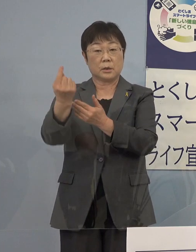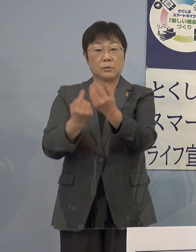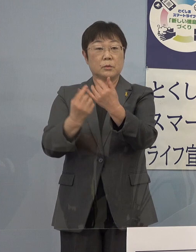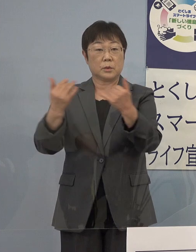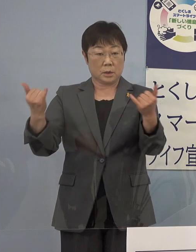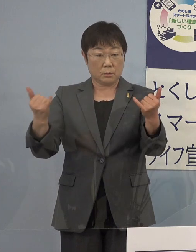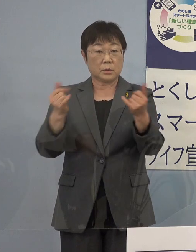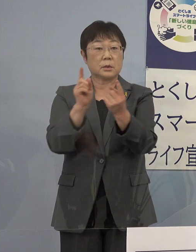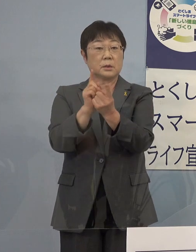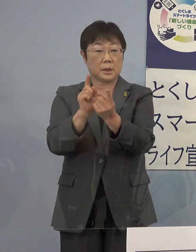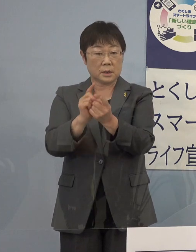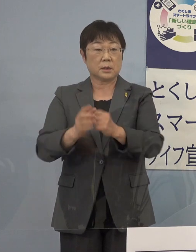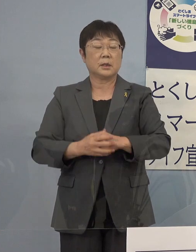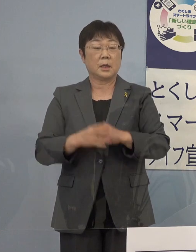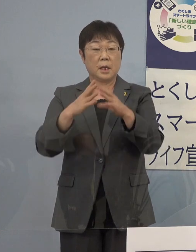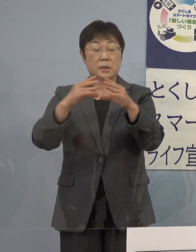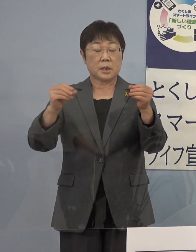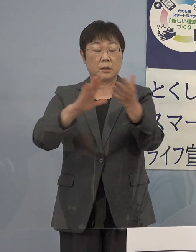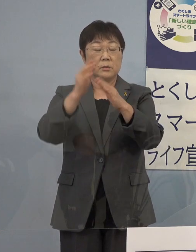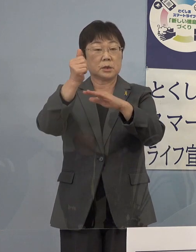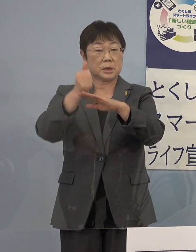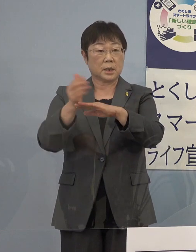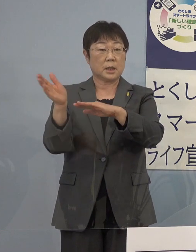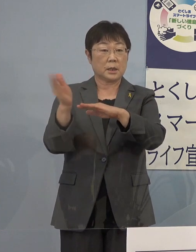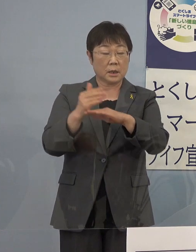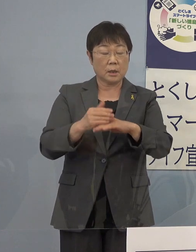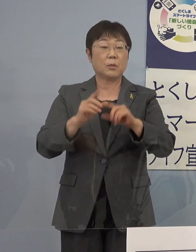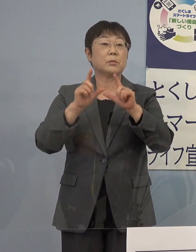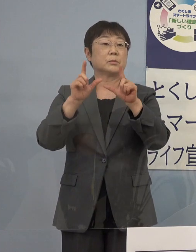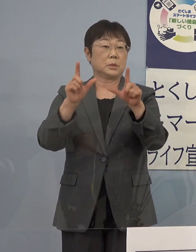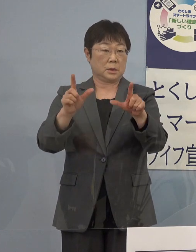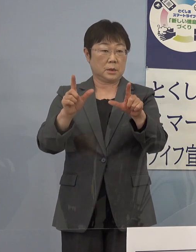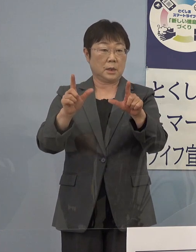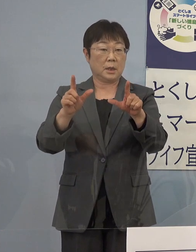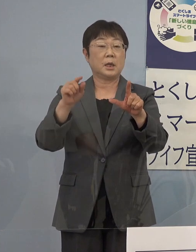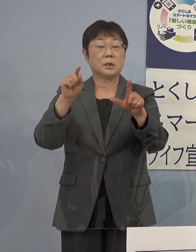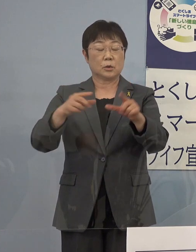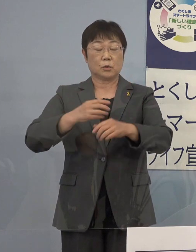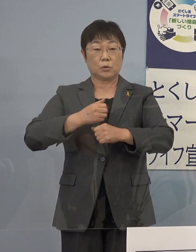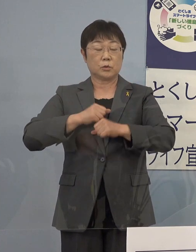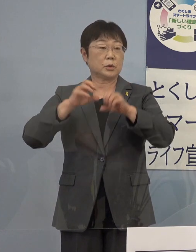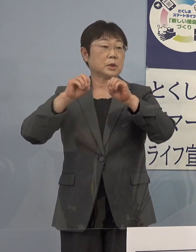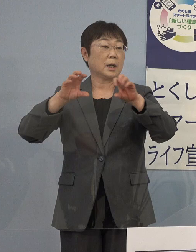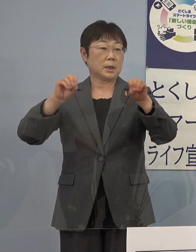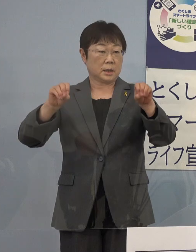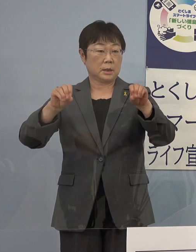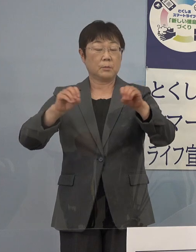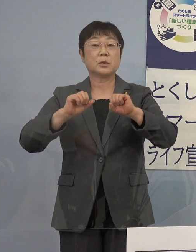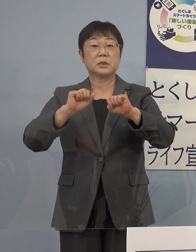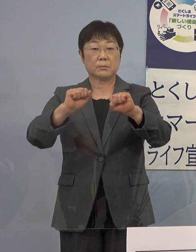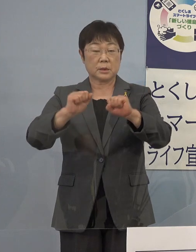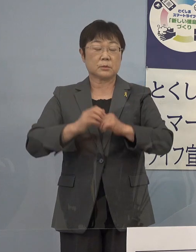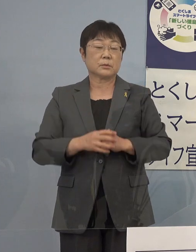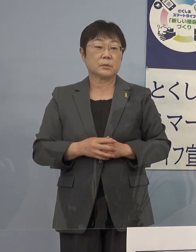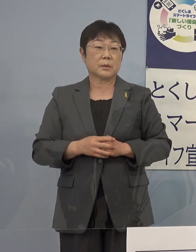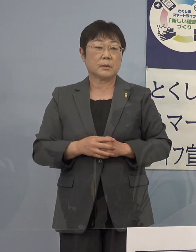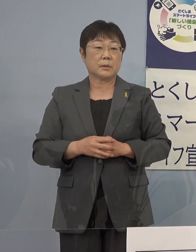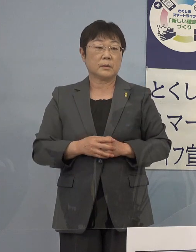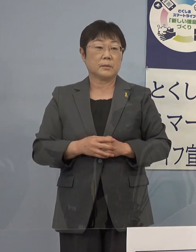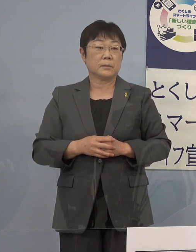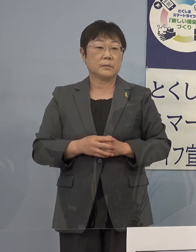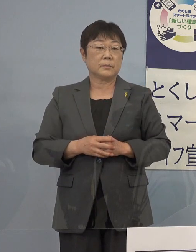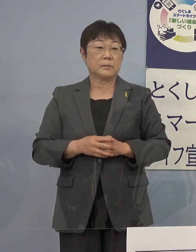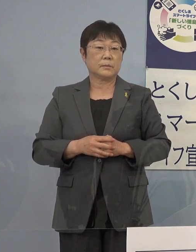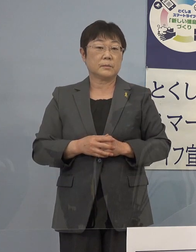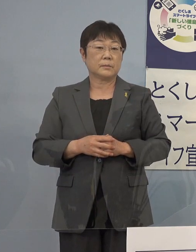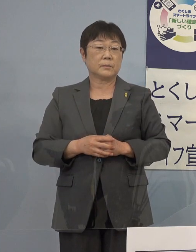さんに全国知事会からも言っているそうした注意喚起、 これをさせていただこうということにな